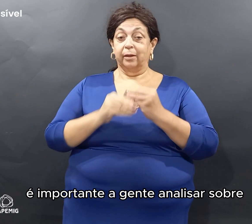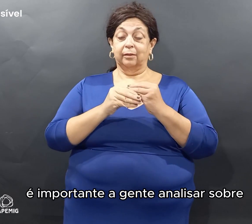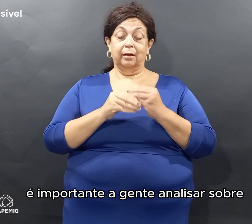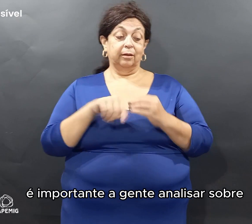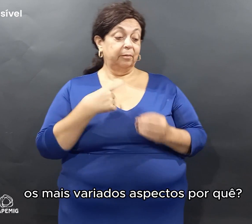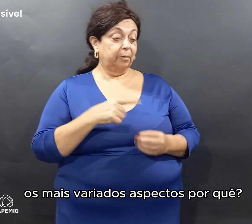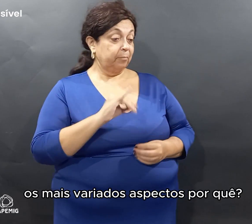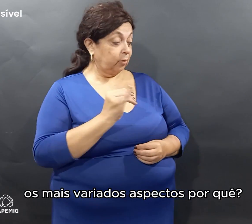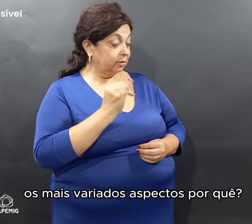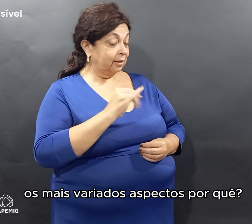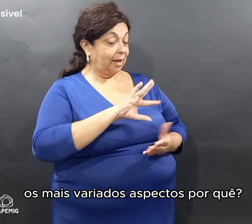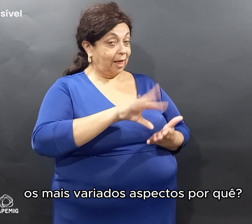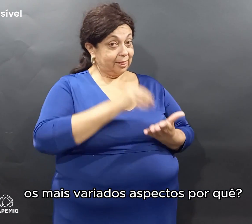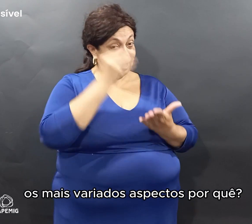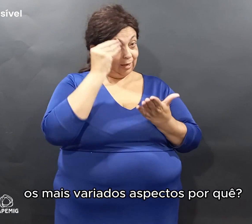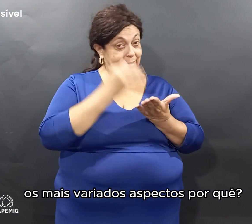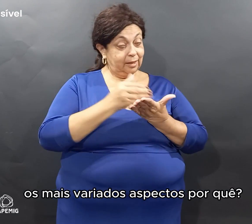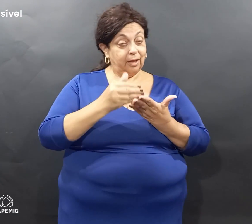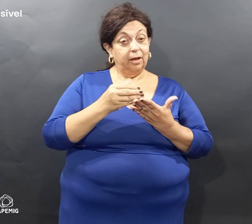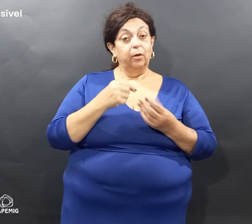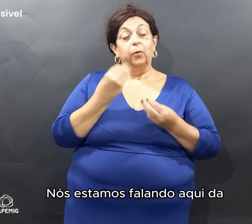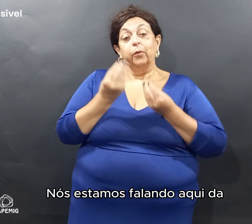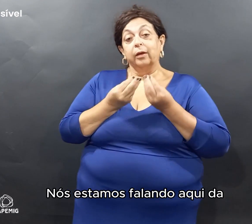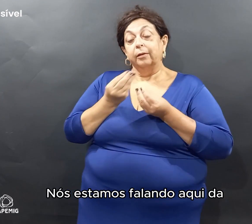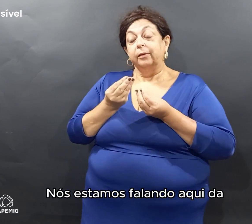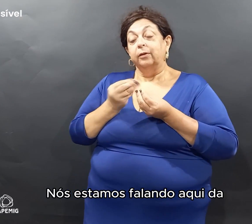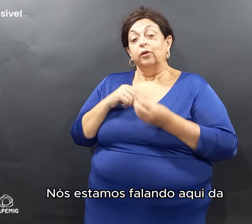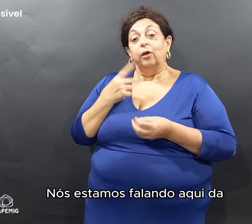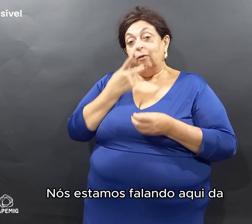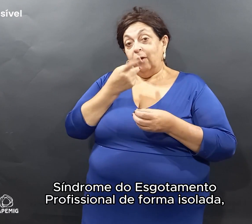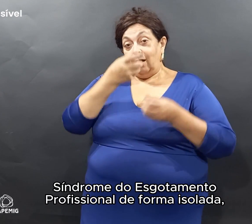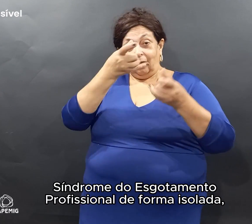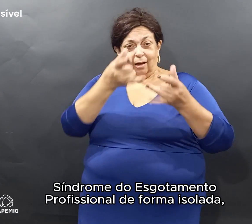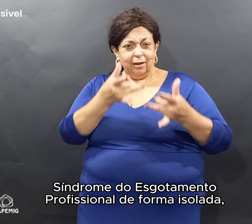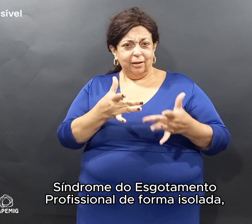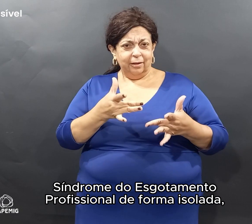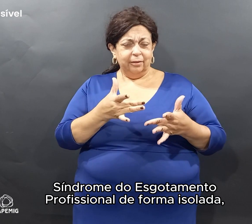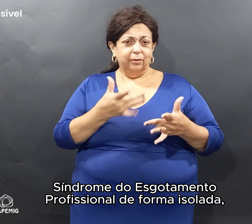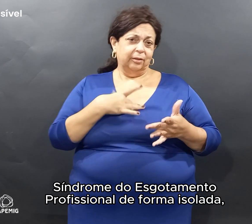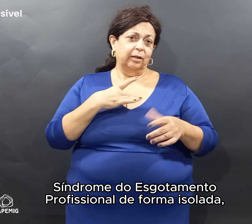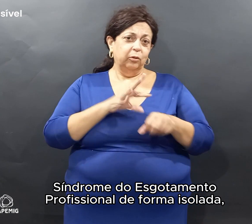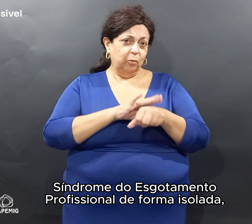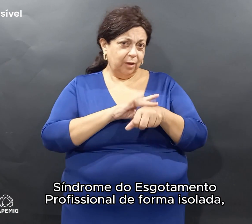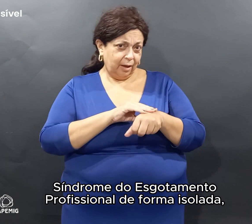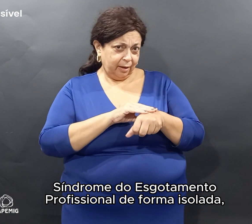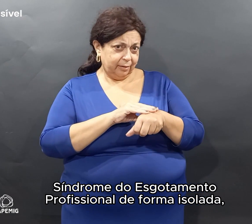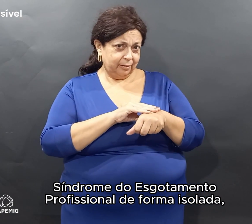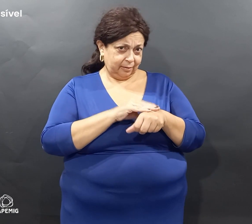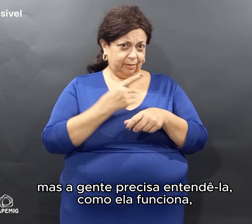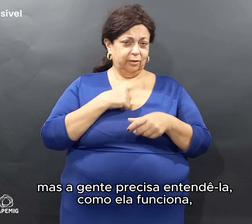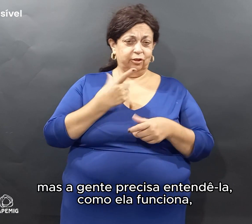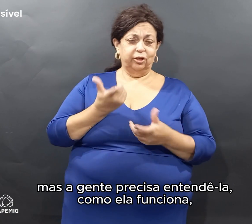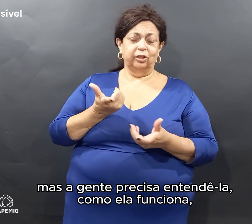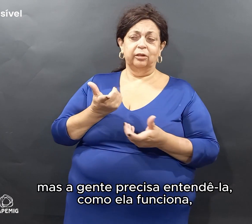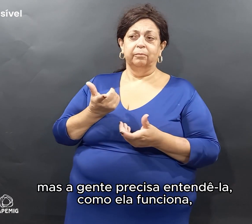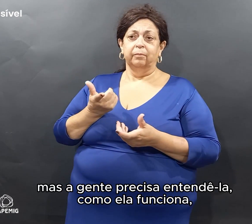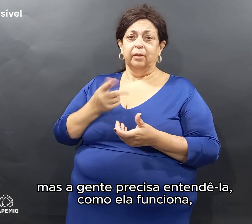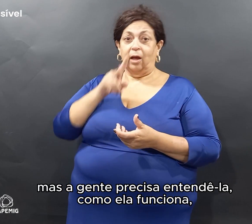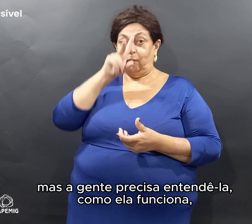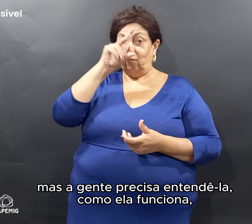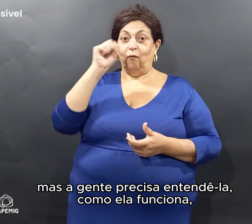gente analisar sobre os mais variados aspectos, por quê? Nós estamos falando aqui da síndrome de esgotamento profissional de forma isolada, mas a gente